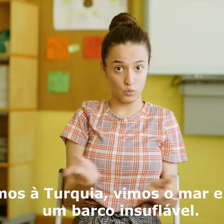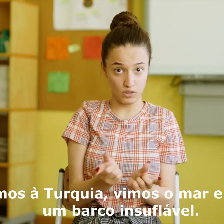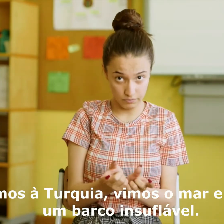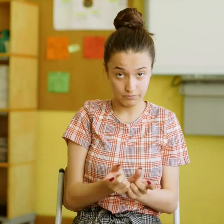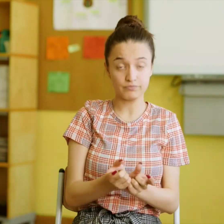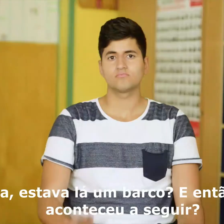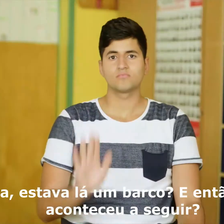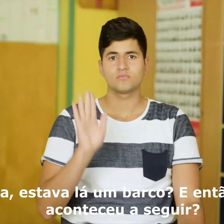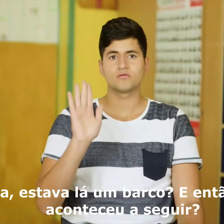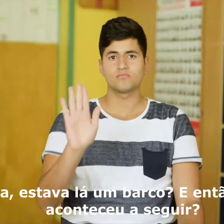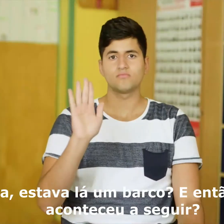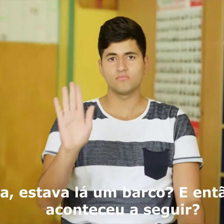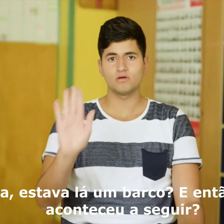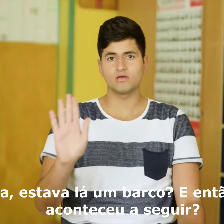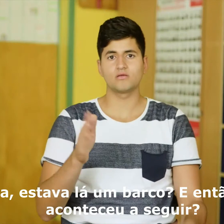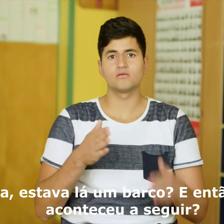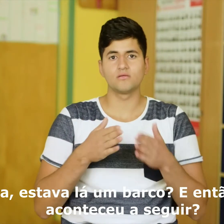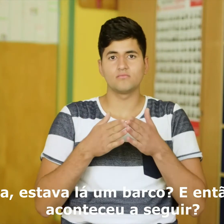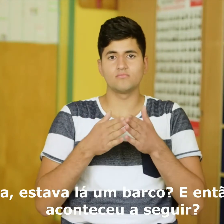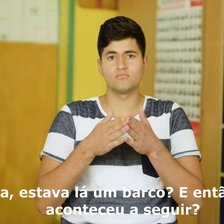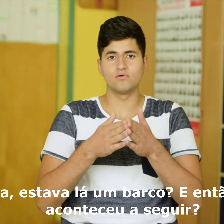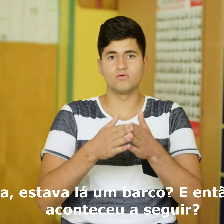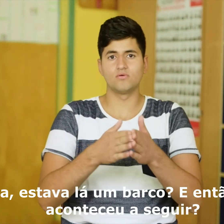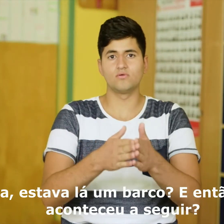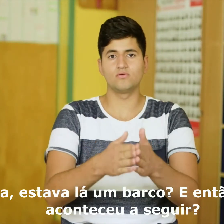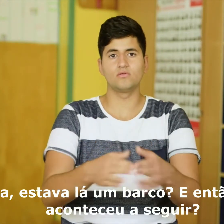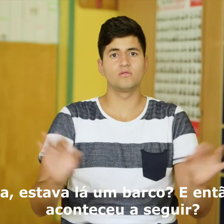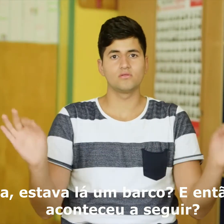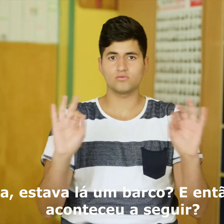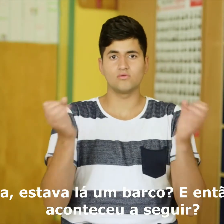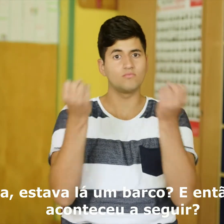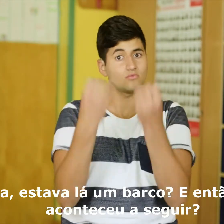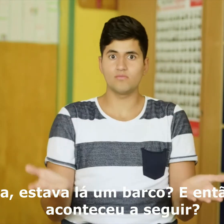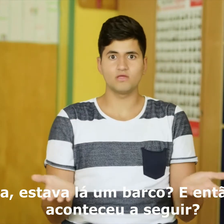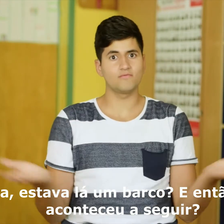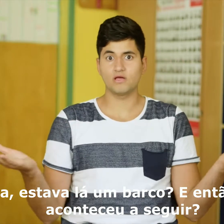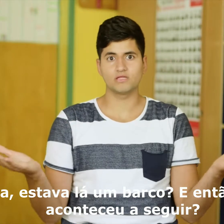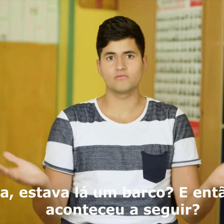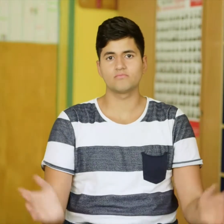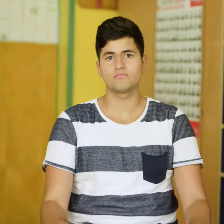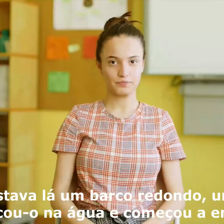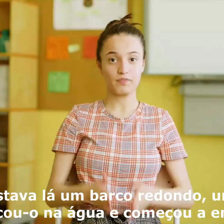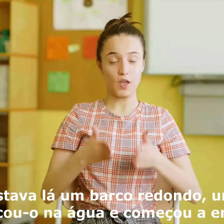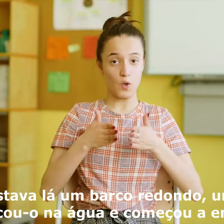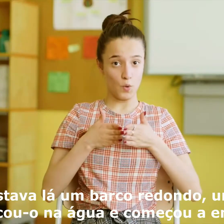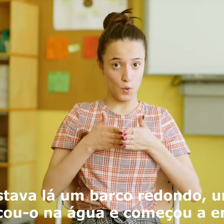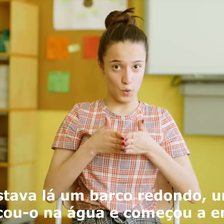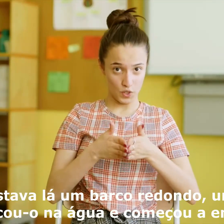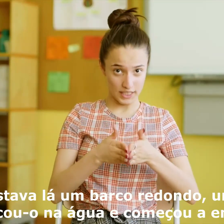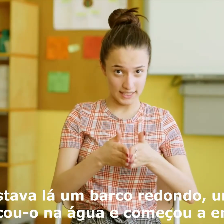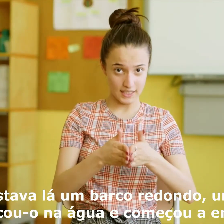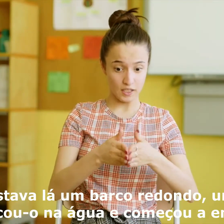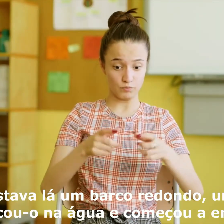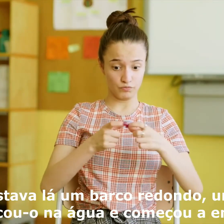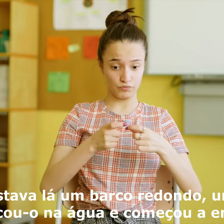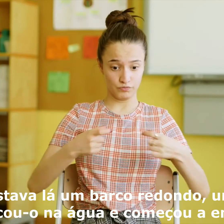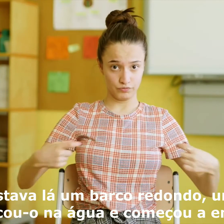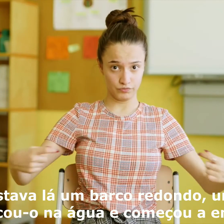lá um barco. Espera, estava lá um barco? Então, o que é que aconteceu depois? Sim, estava lá um barco que era